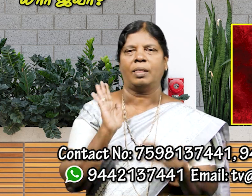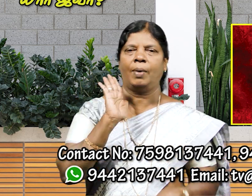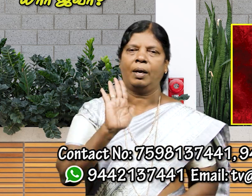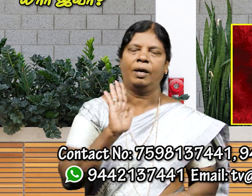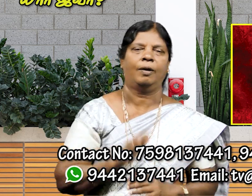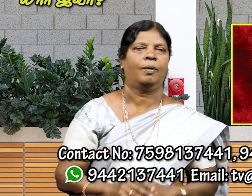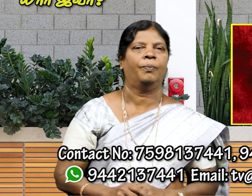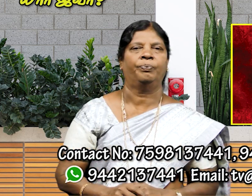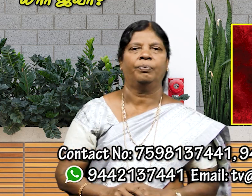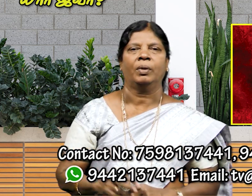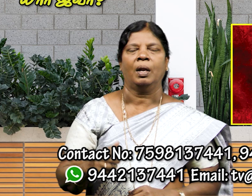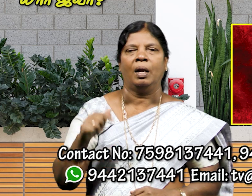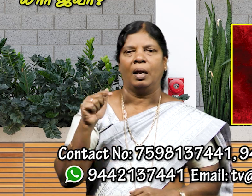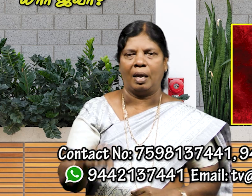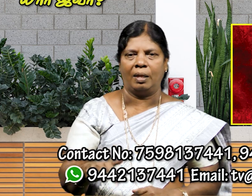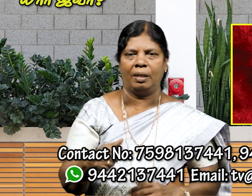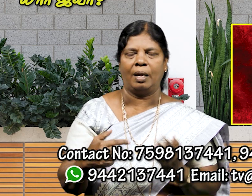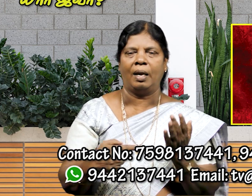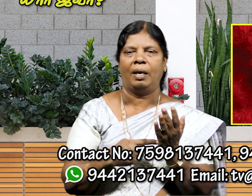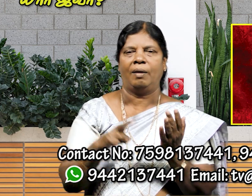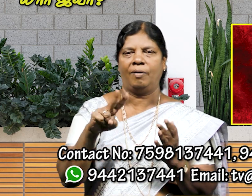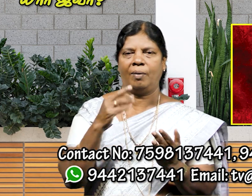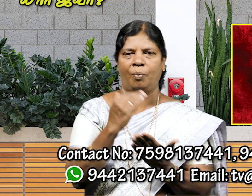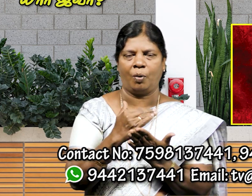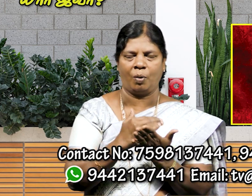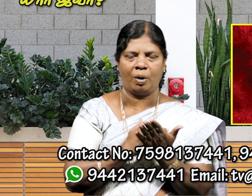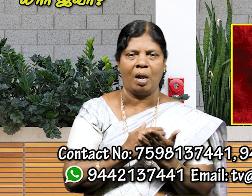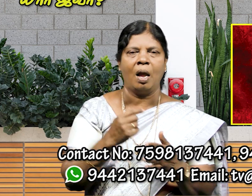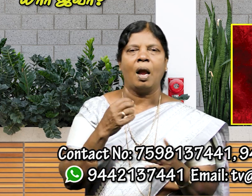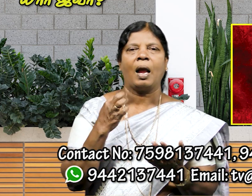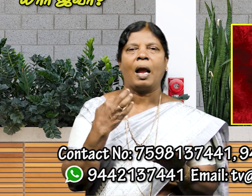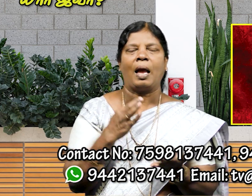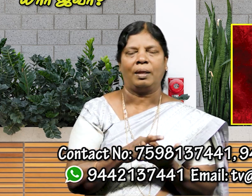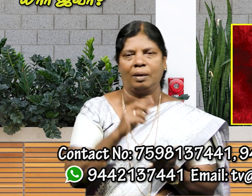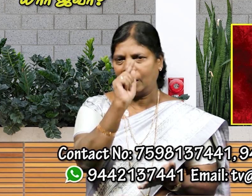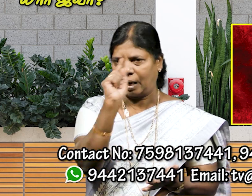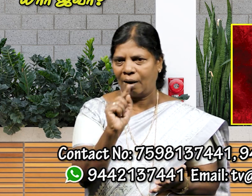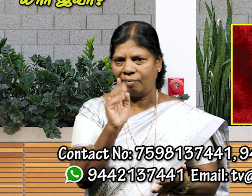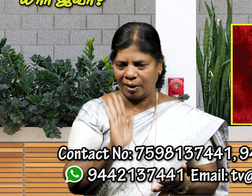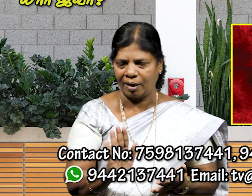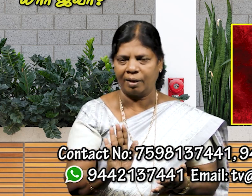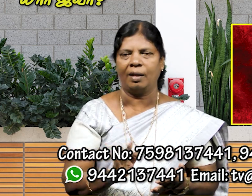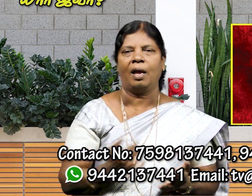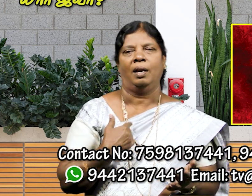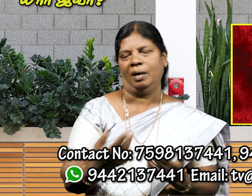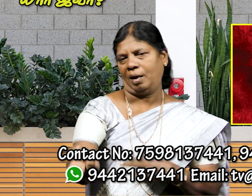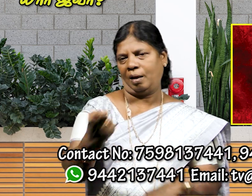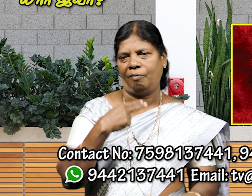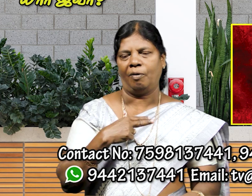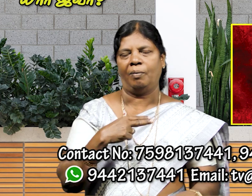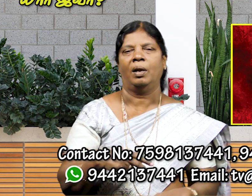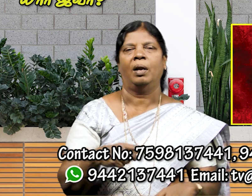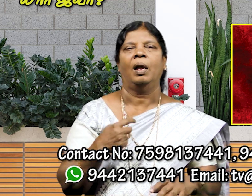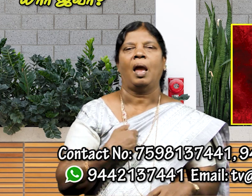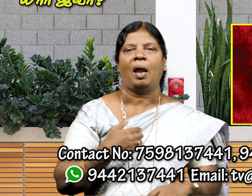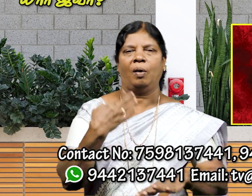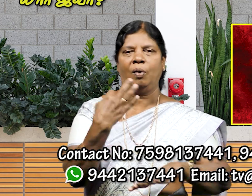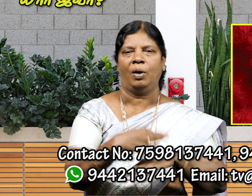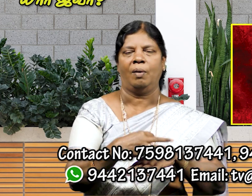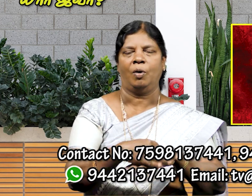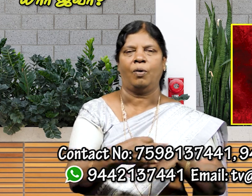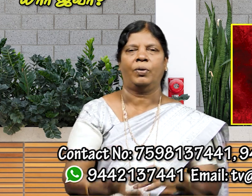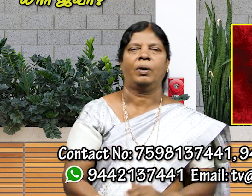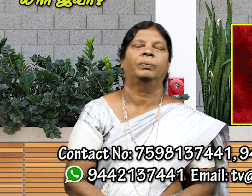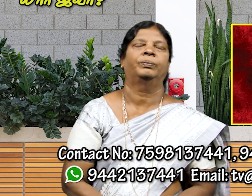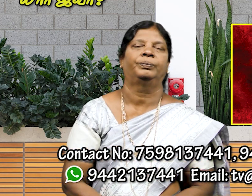உங்களுக்காக ஜெபிக்கவும் ஆவலாய் இருக்கிறோம். இந்த நிகழ்ச்சி குறித்த உங்கள் கருத்துக்களையும் கேள்விகளையும் எங்களுக்கு